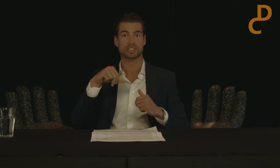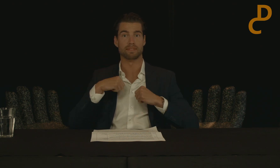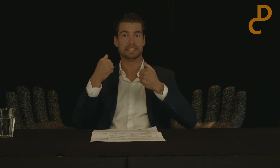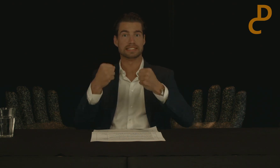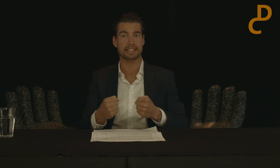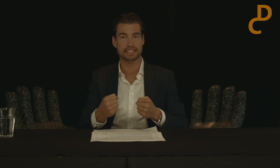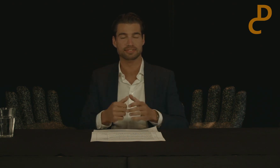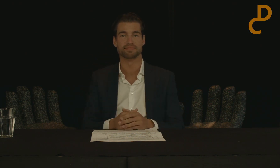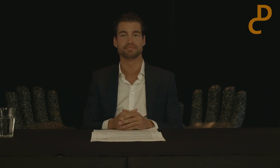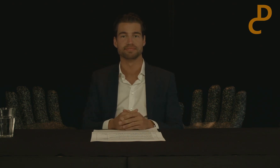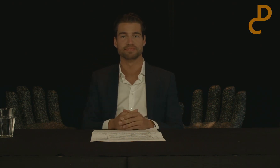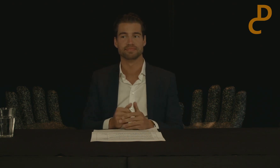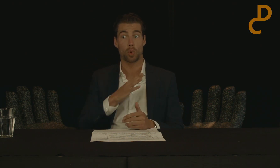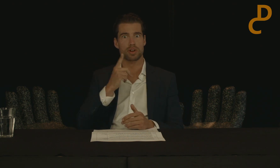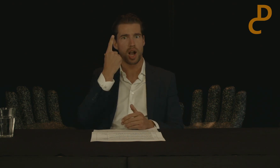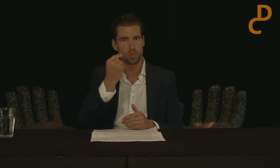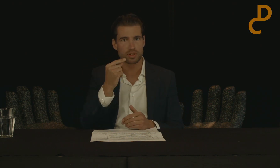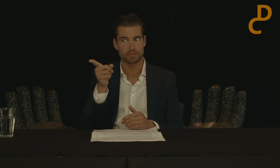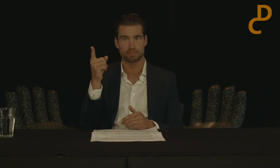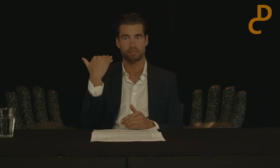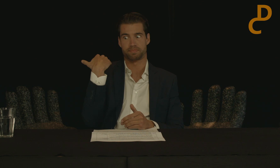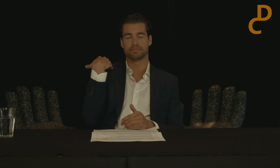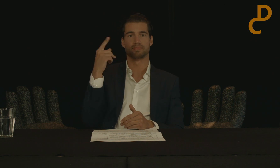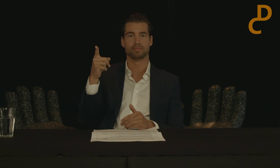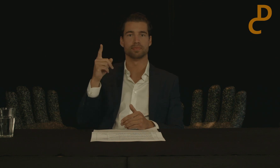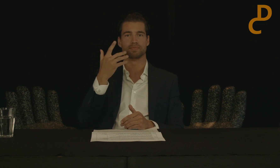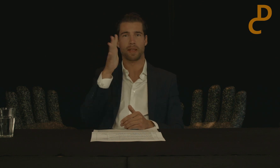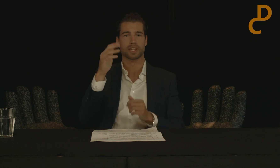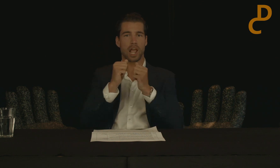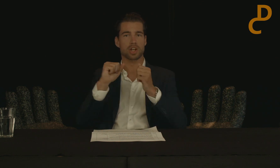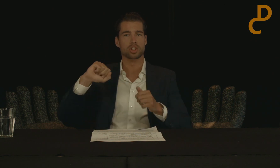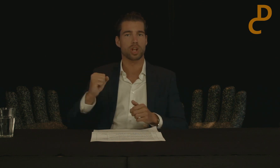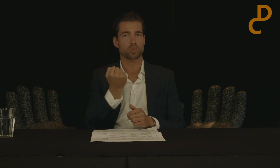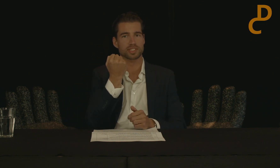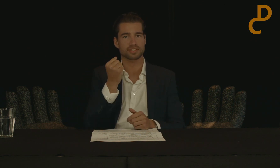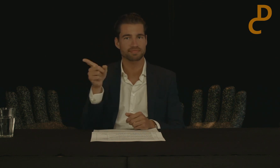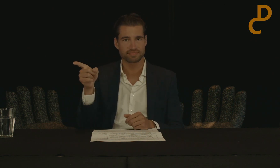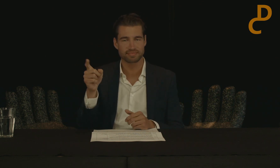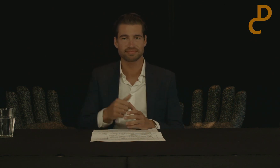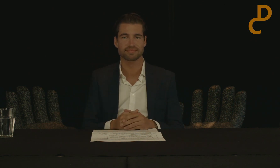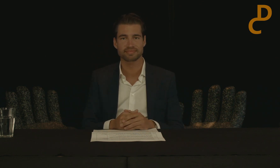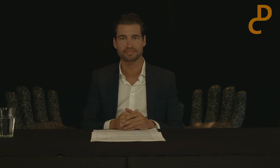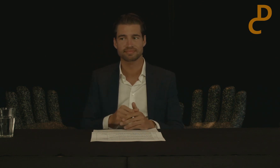hoe zijn leven is, want hij woont nog steeds zelfstandig. En hij is al 50 jaar getrouwd, pas.